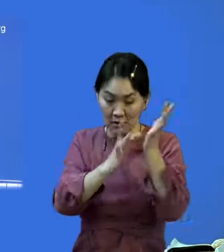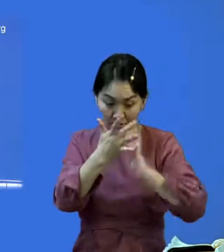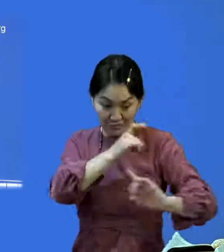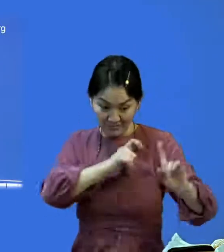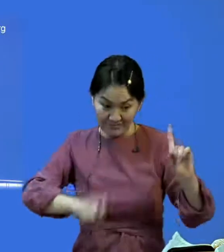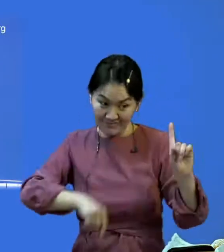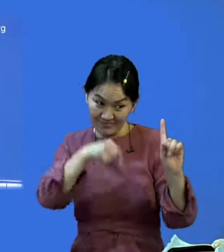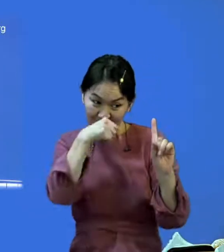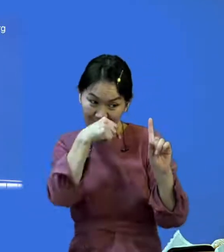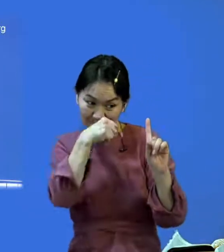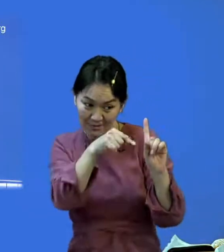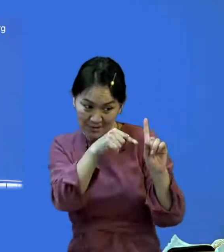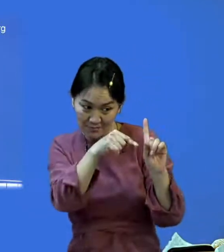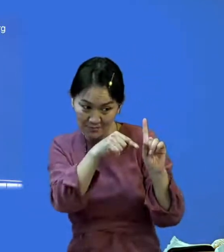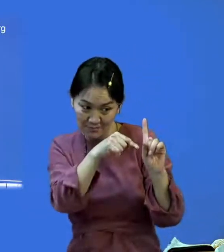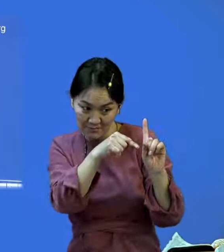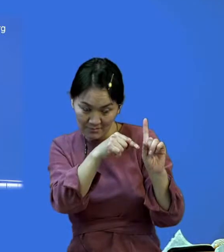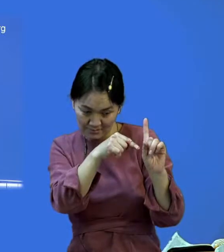Христийн маань